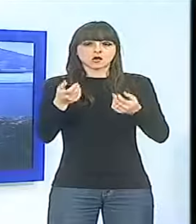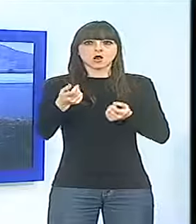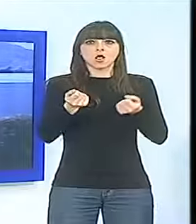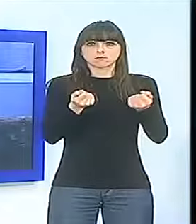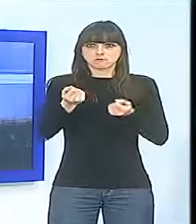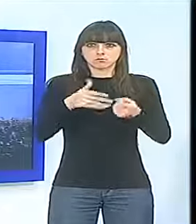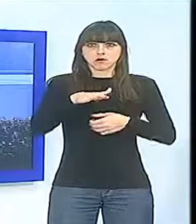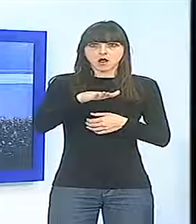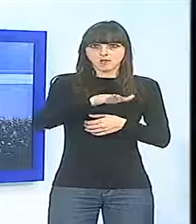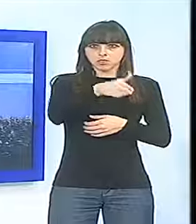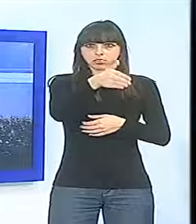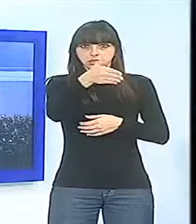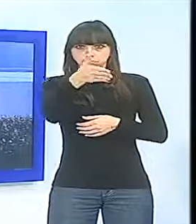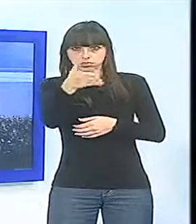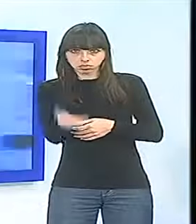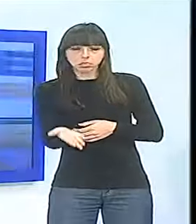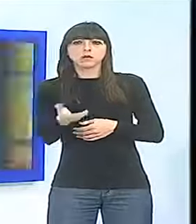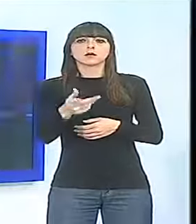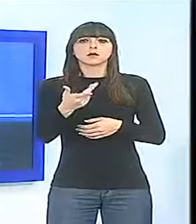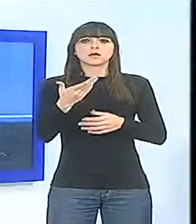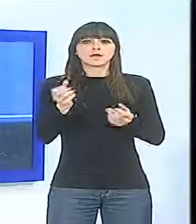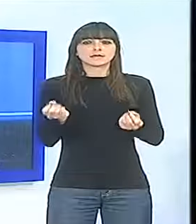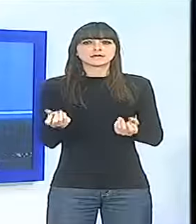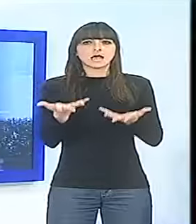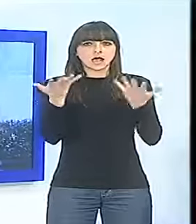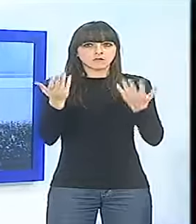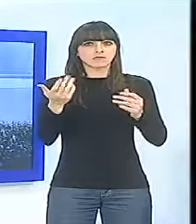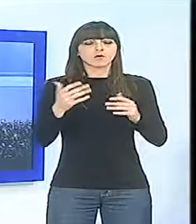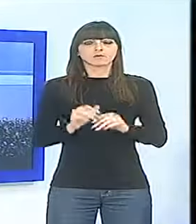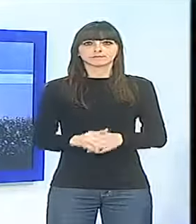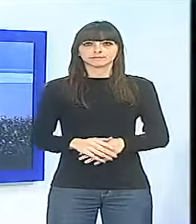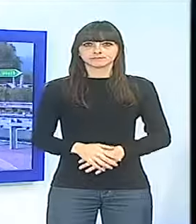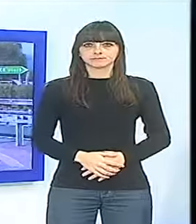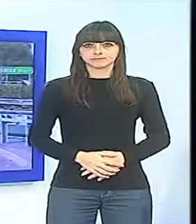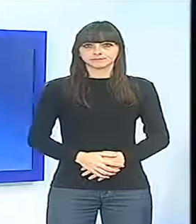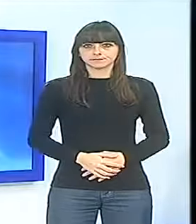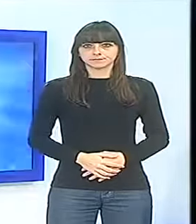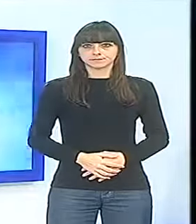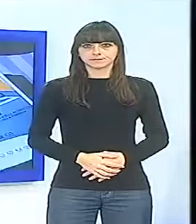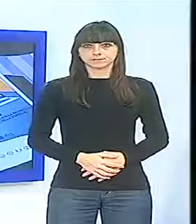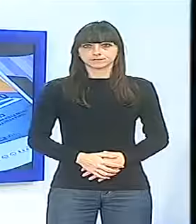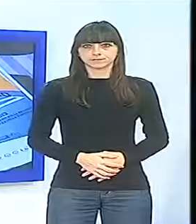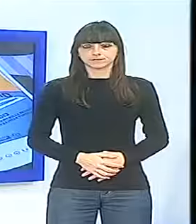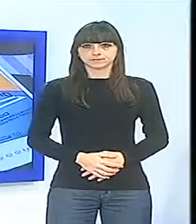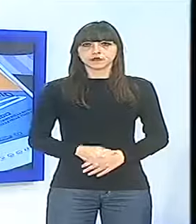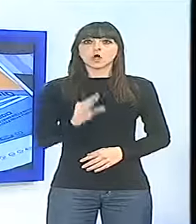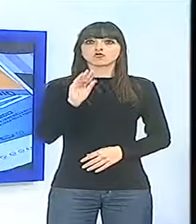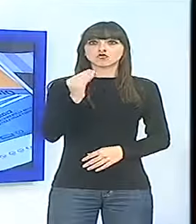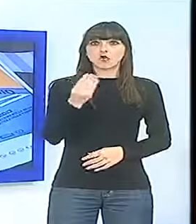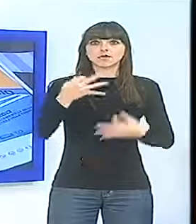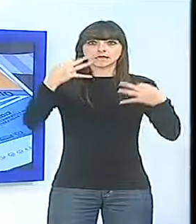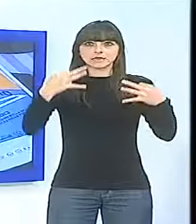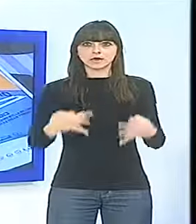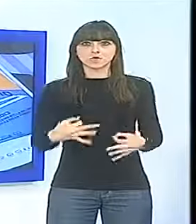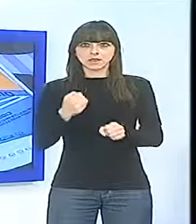il guardrail sfonda l'abitacolo ma il conducente non è grave. Giovani e sicurezza